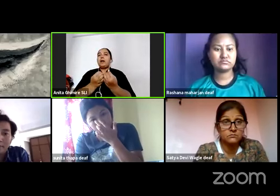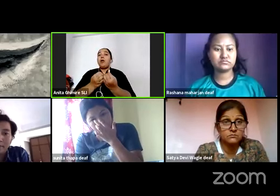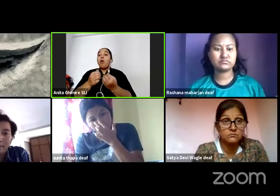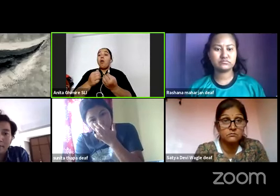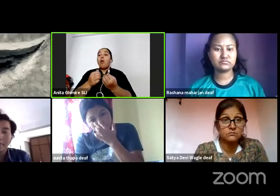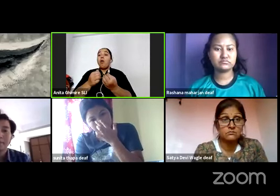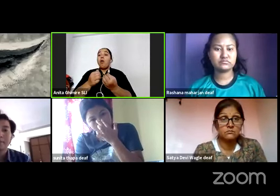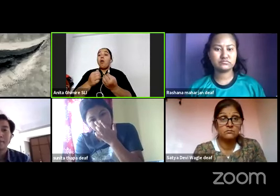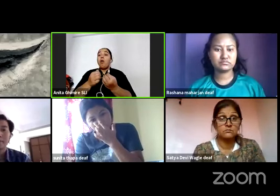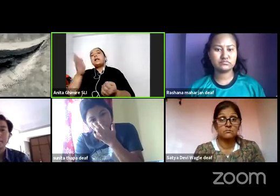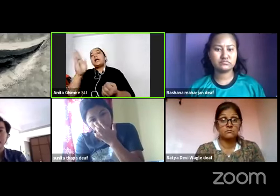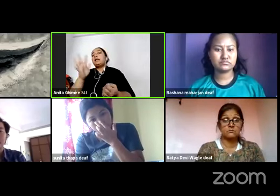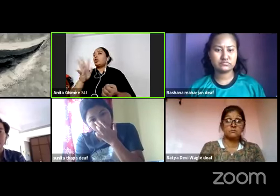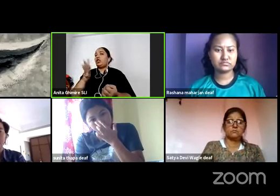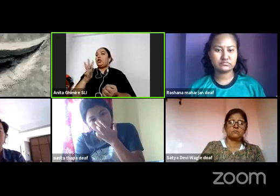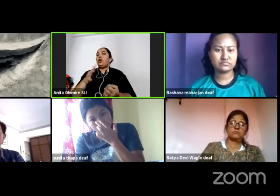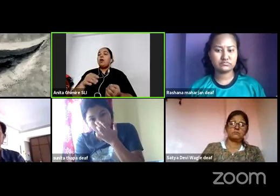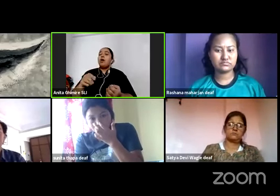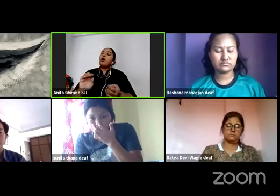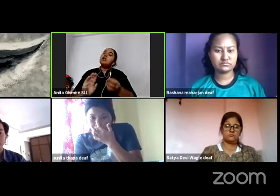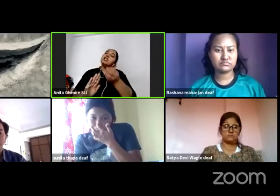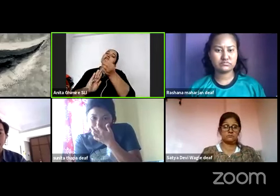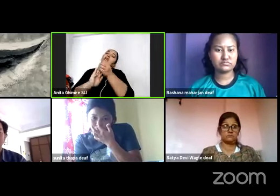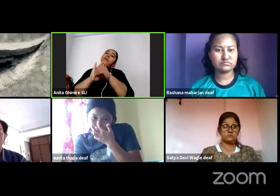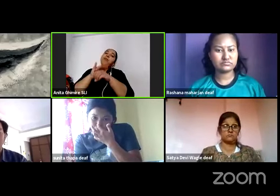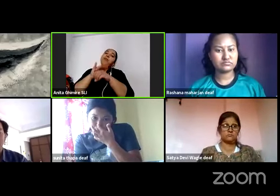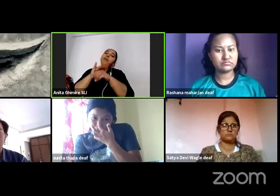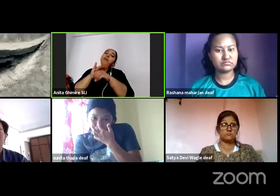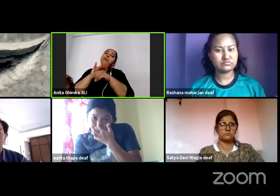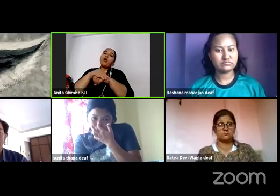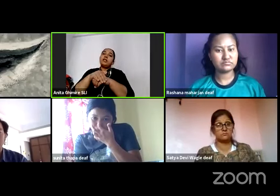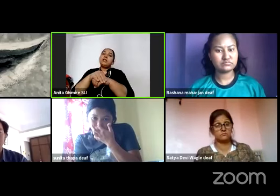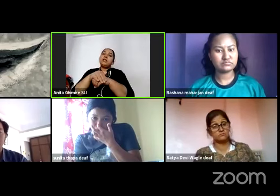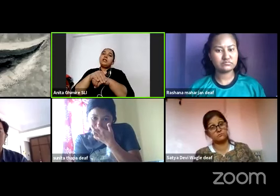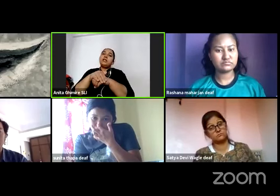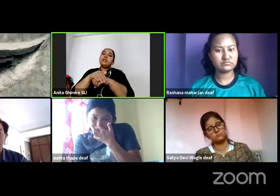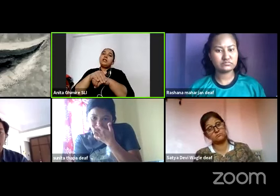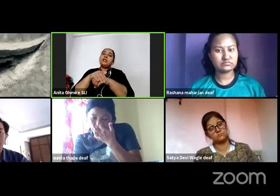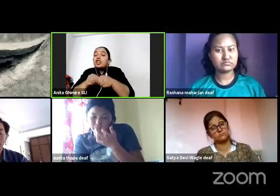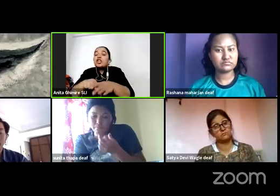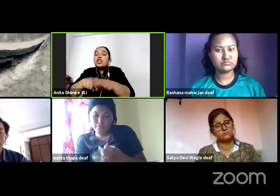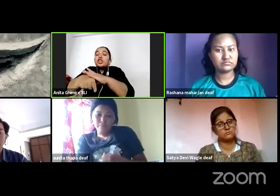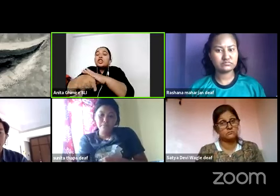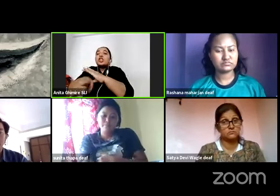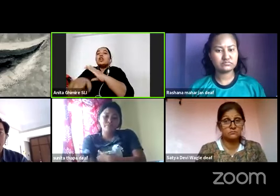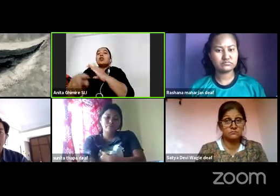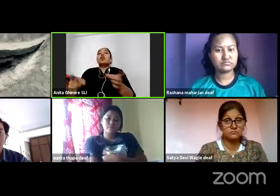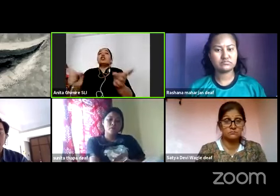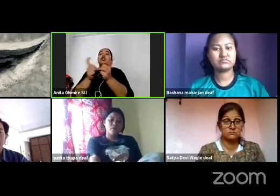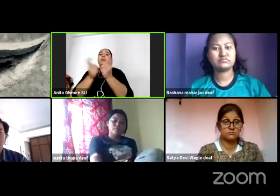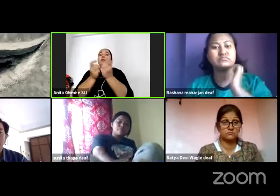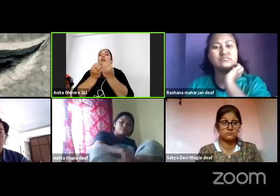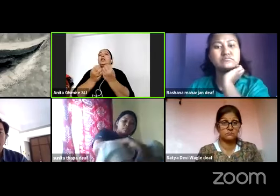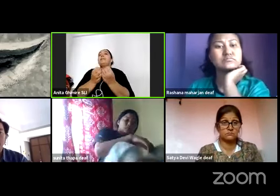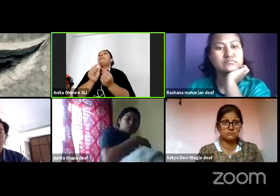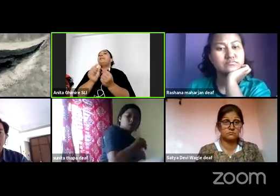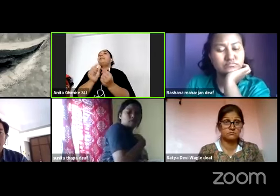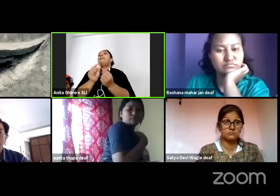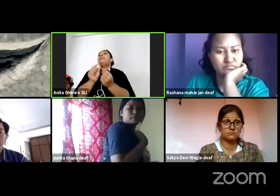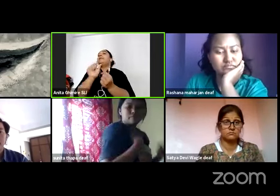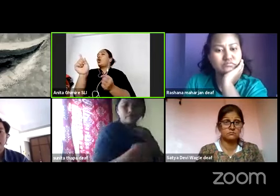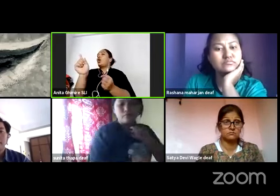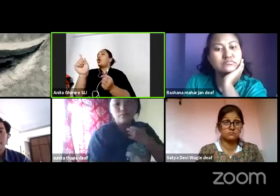अझै बढी कम्प्रिहेन्सिभ, अझै बढी ब्रडर रूपमा छलफलै गर्नुपर्ने विषय छ होइन हाम्रो सेक्सुअलिटी त मैले अघि नै भने नि